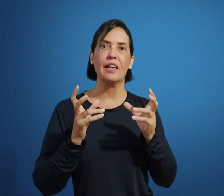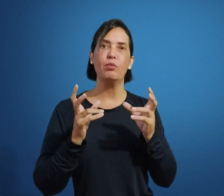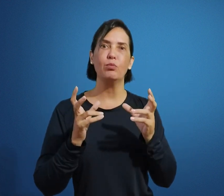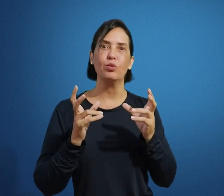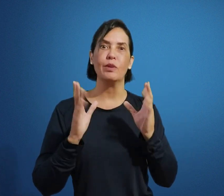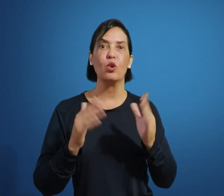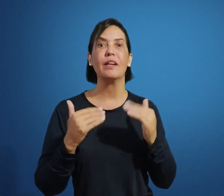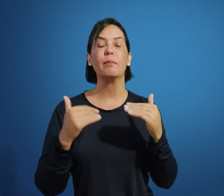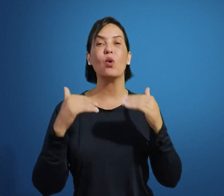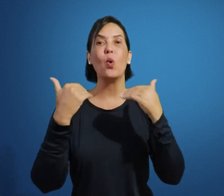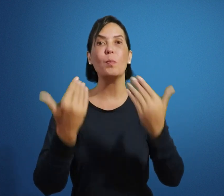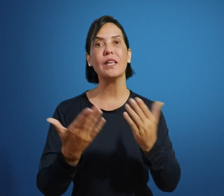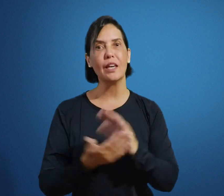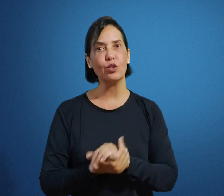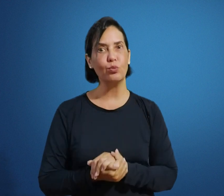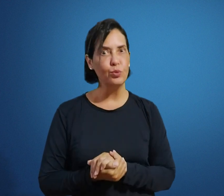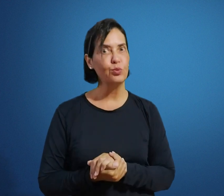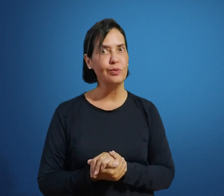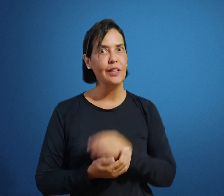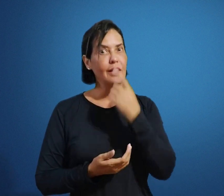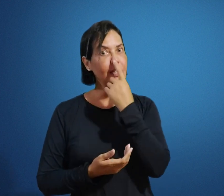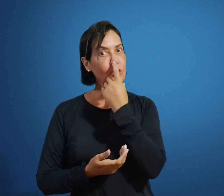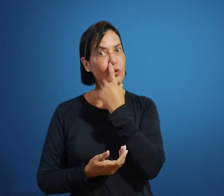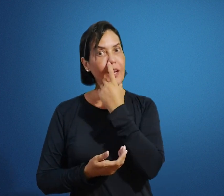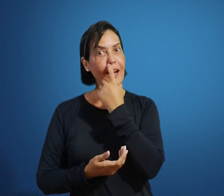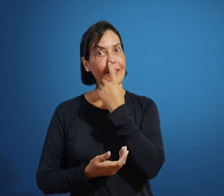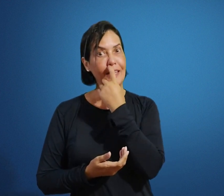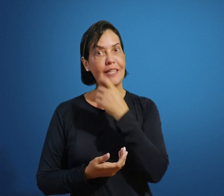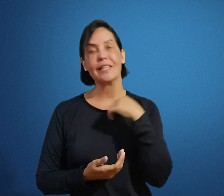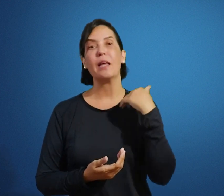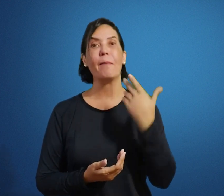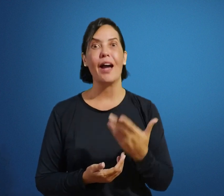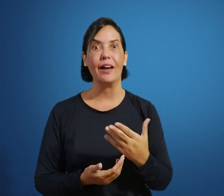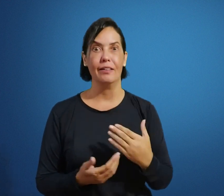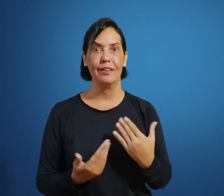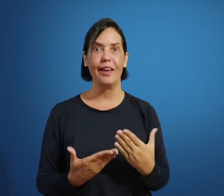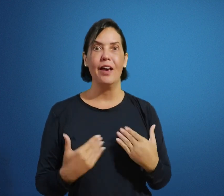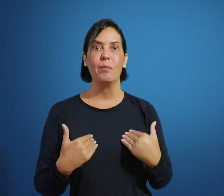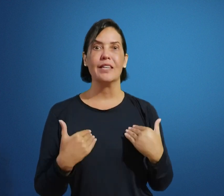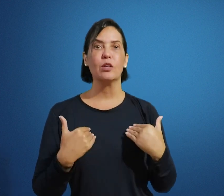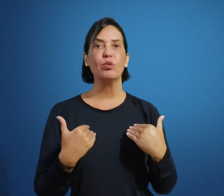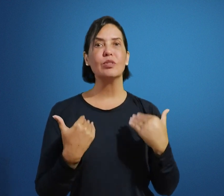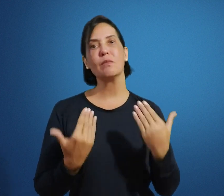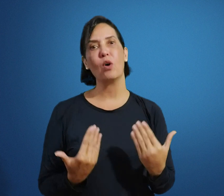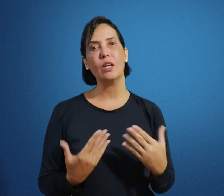percebe o mundo, mas como ele também compreende o mundo. Isso caracteriza e demarca, né, uma questão muito simbólica